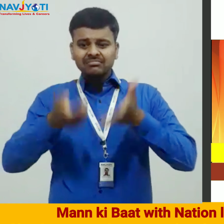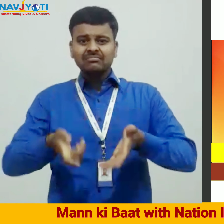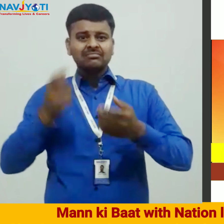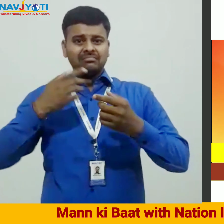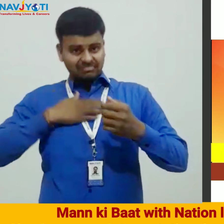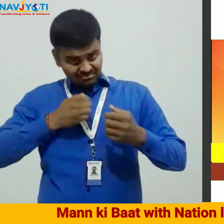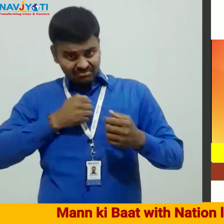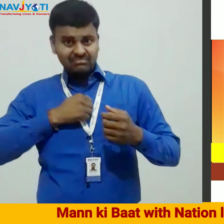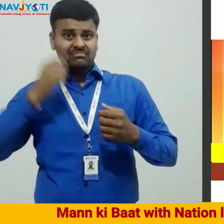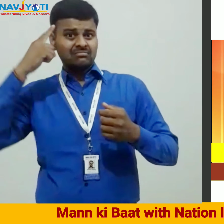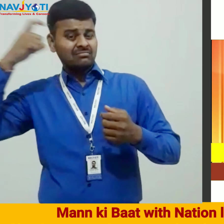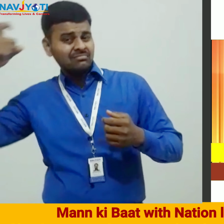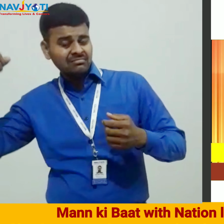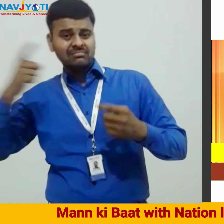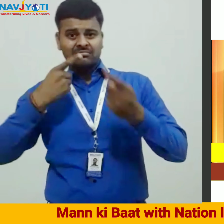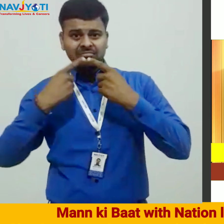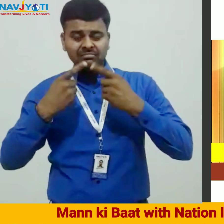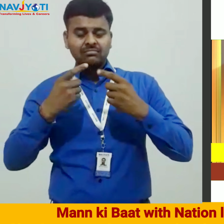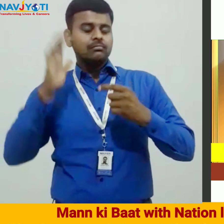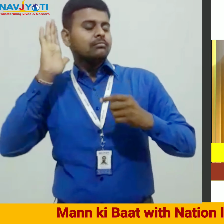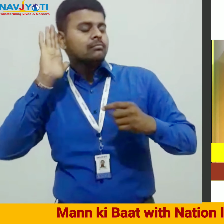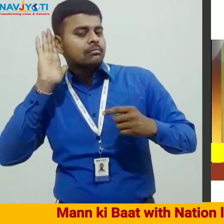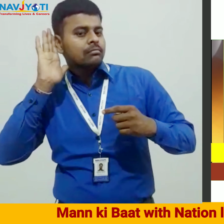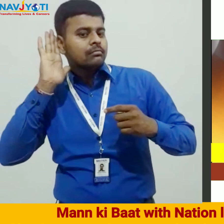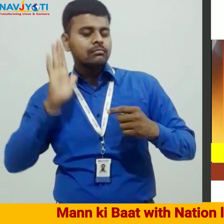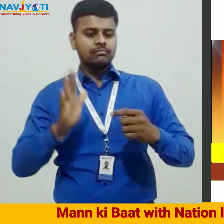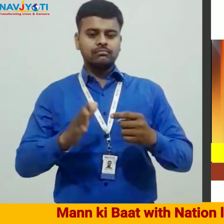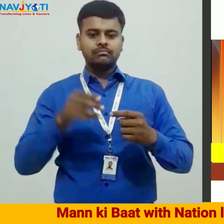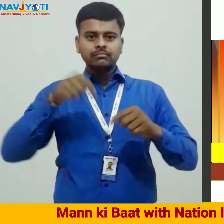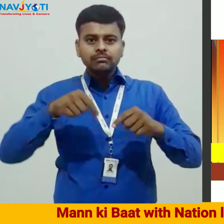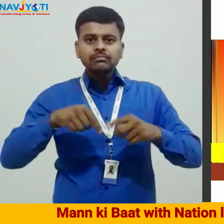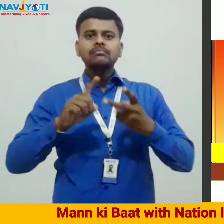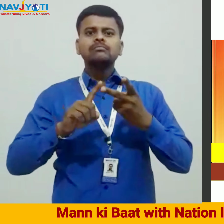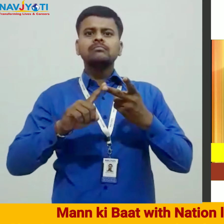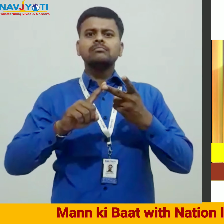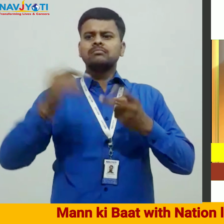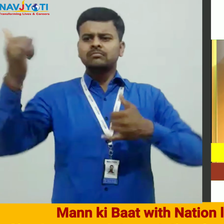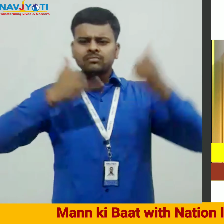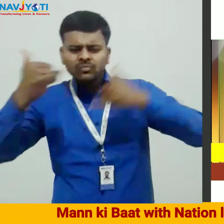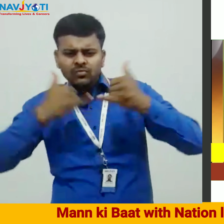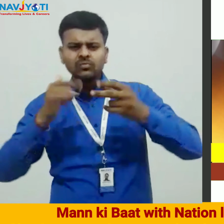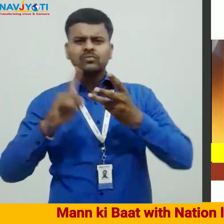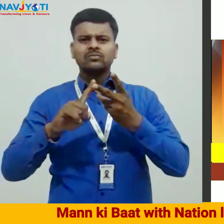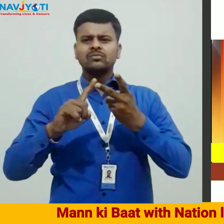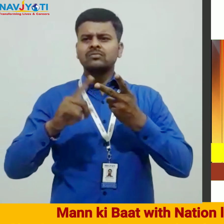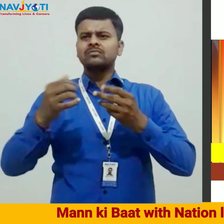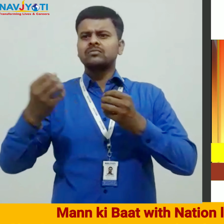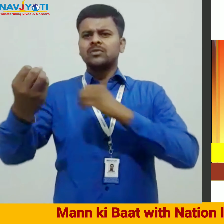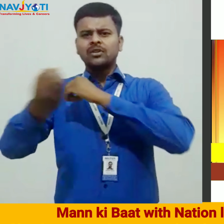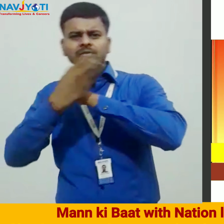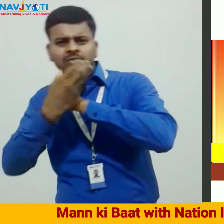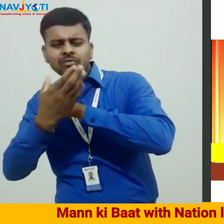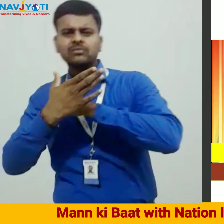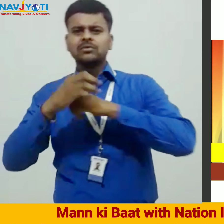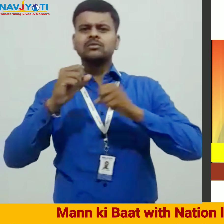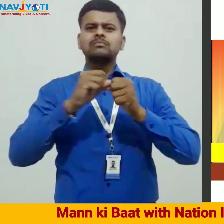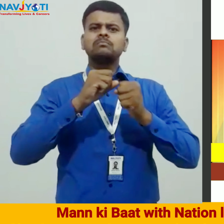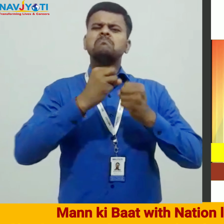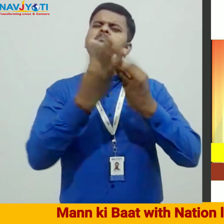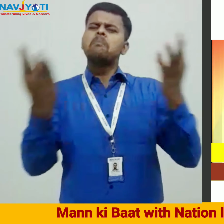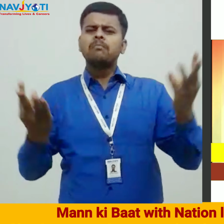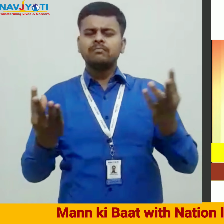मन की बात के लिए आने वाले सुझाव, फोन कॉल की संख्या सामान्य रूप से कई